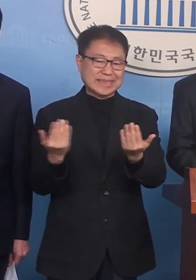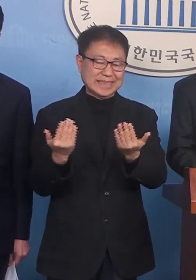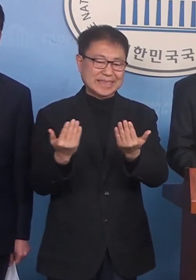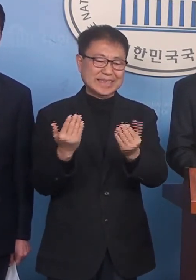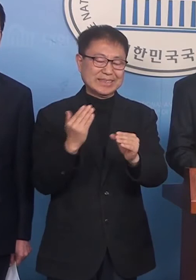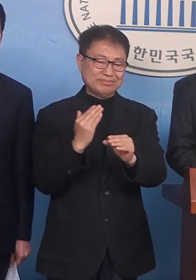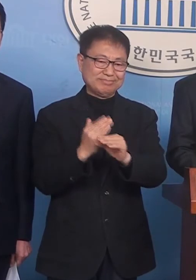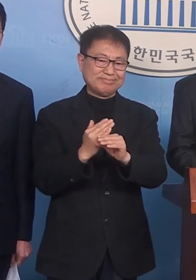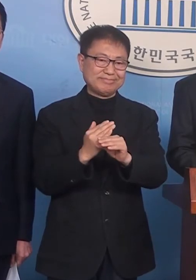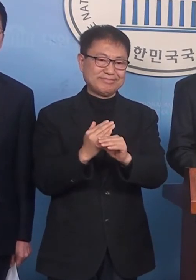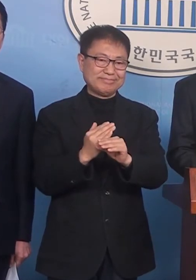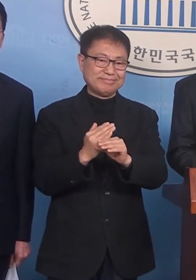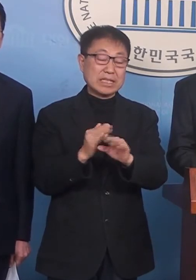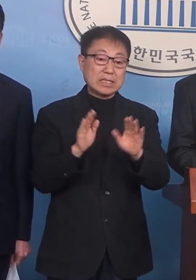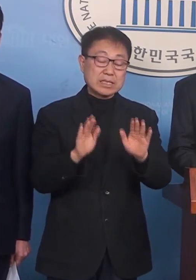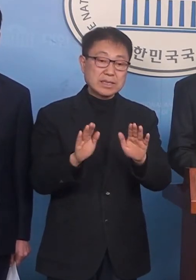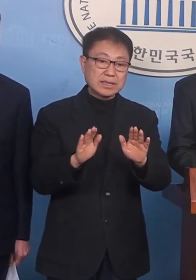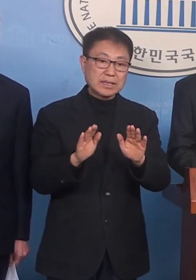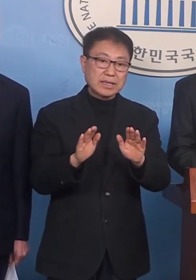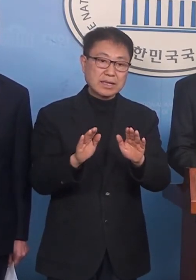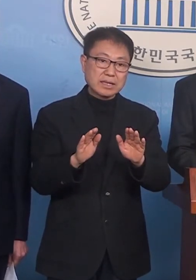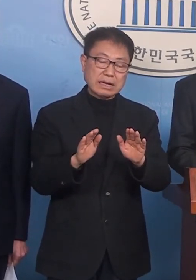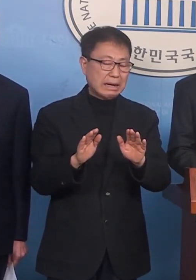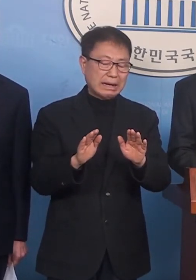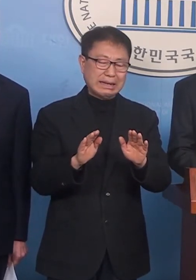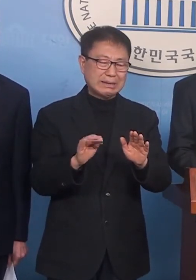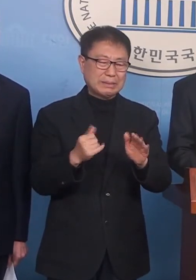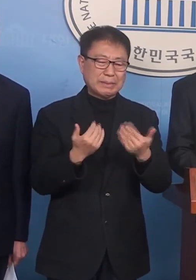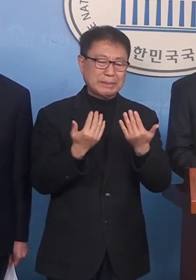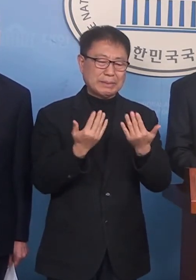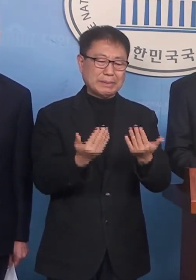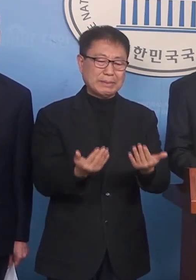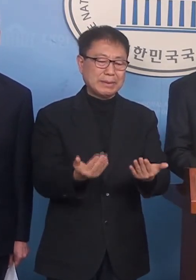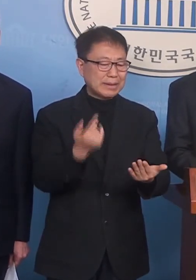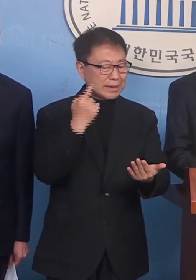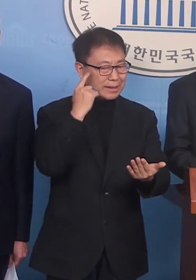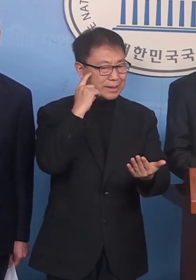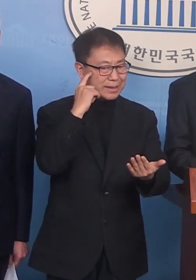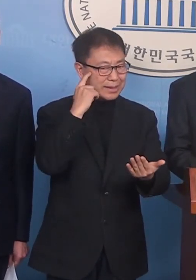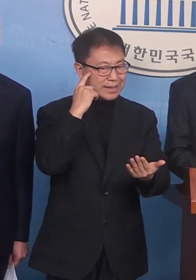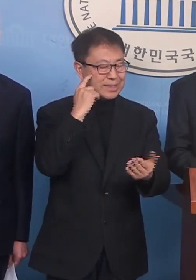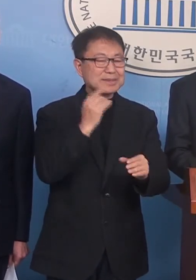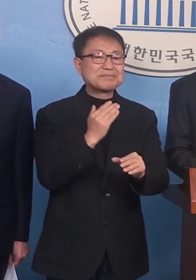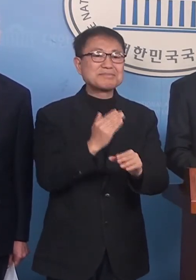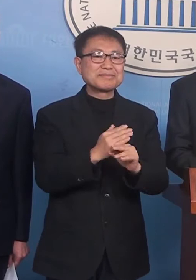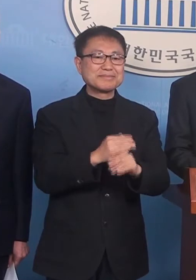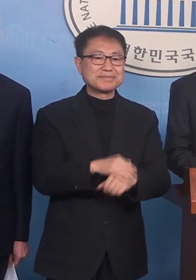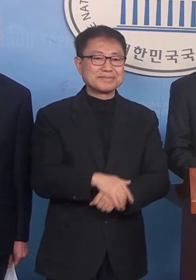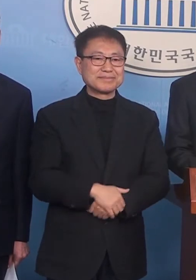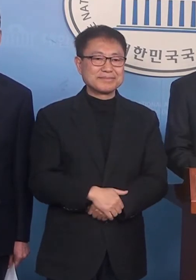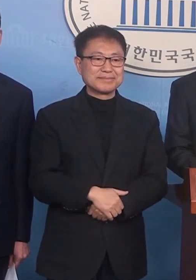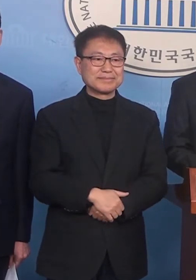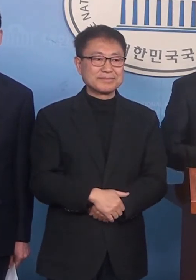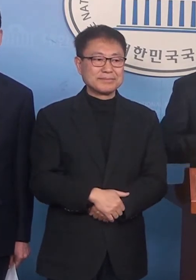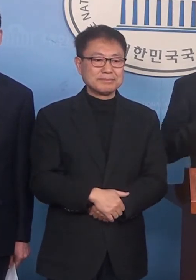하다가 이젠 좀 쉬어야 되겠다 이렇게 있었습니다.